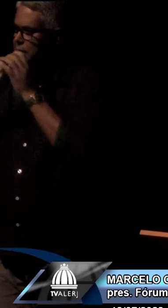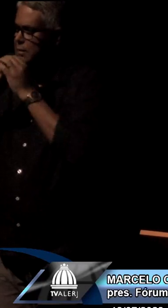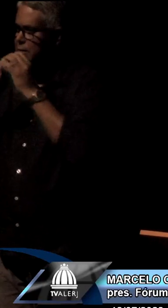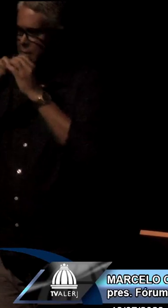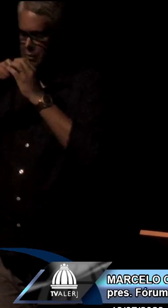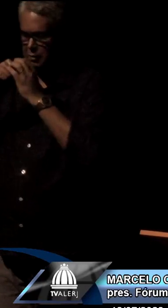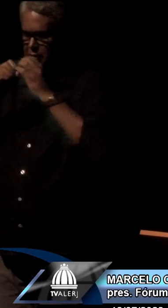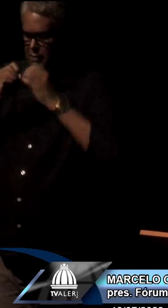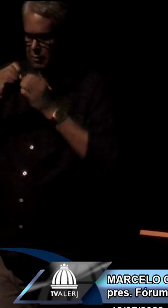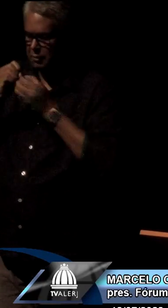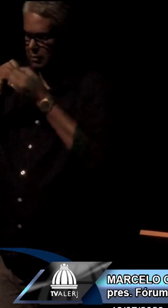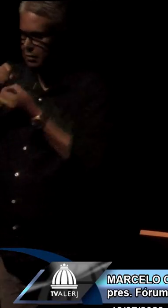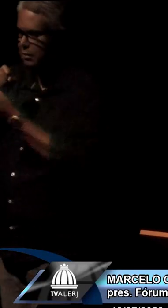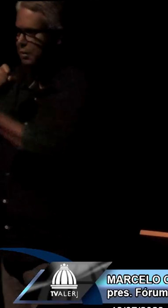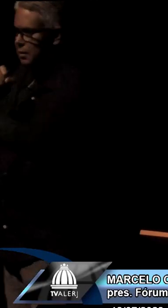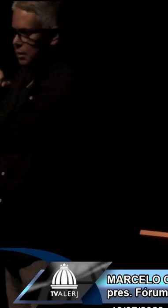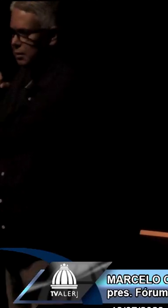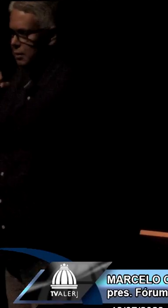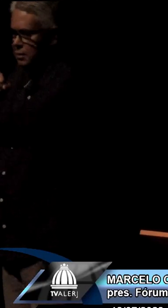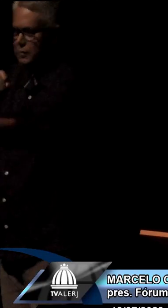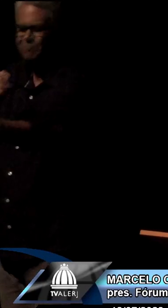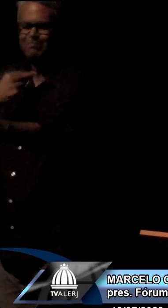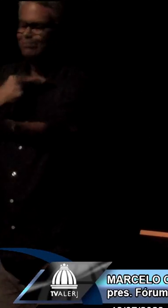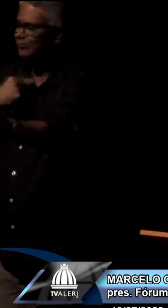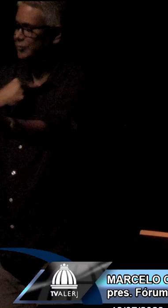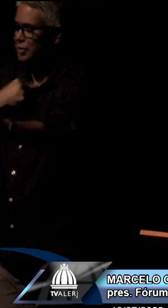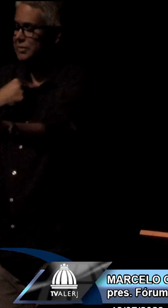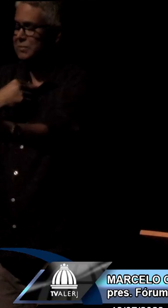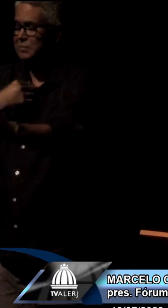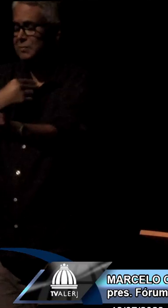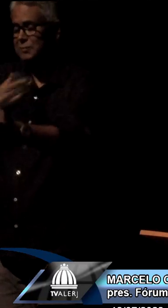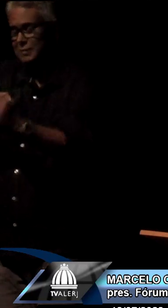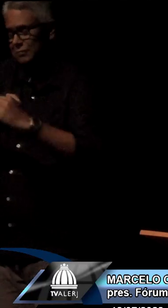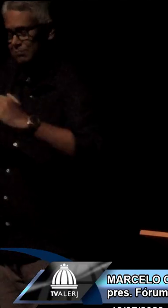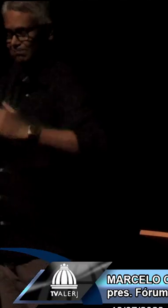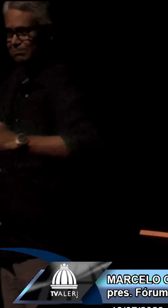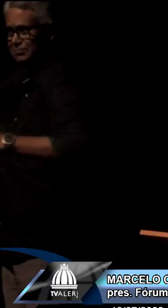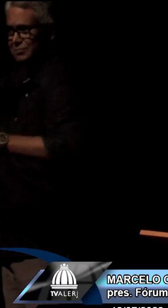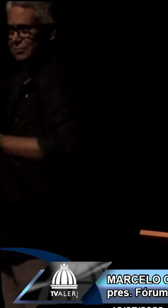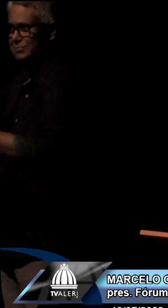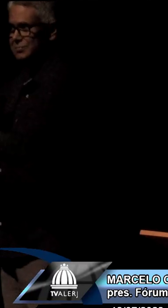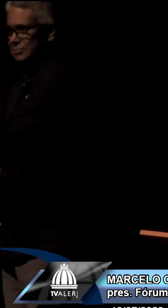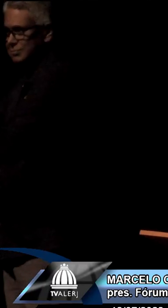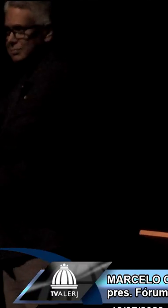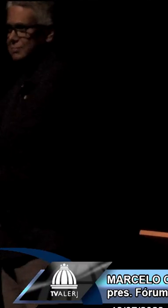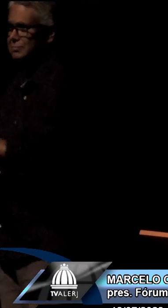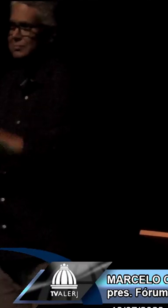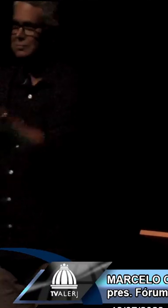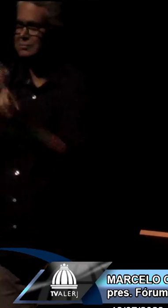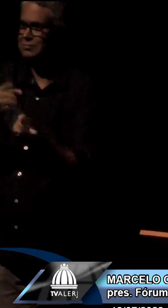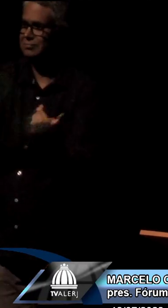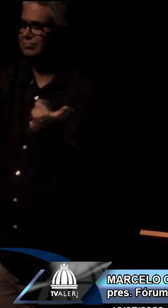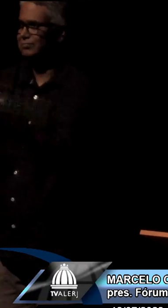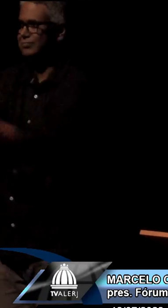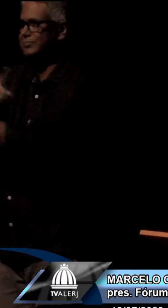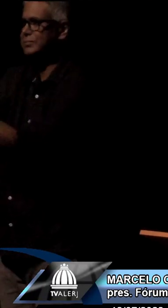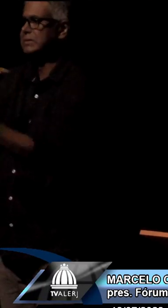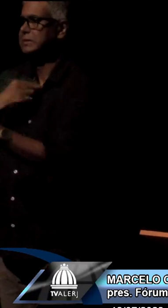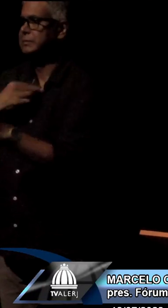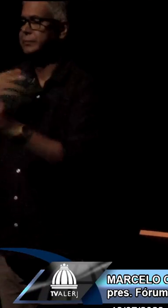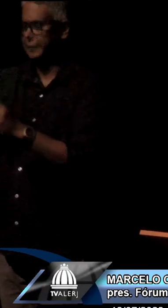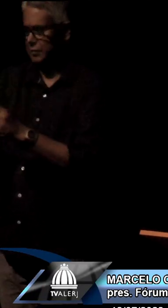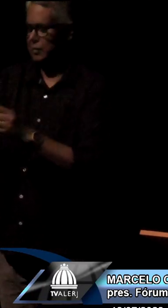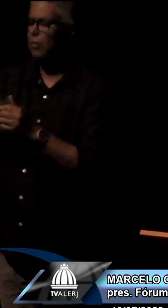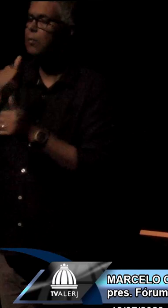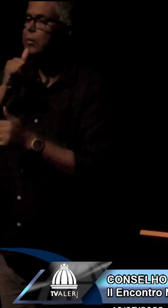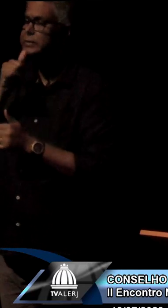perguntar e eu acho que a gente tirar o direito de um e dá o direito para outro é ruim vou dar um exemplo para vocês nós tivemos um congresso internacional do